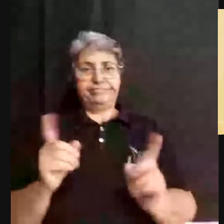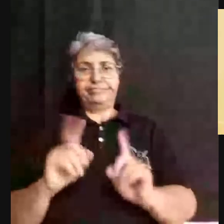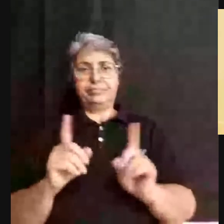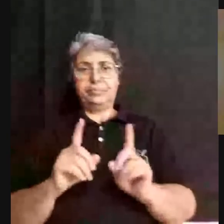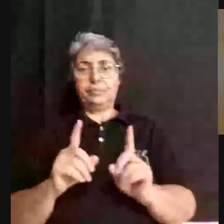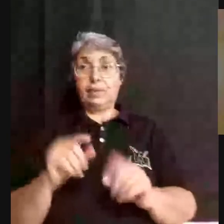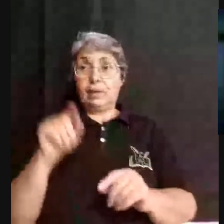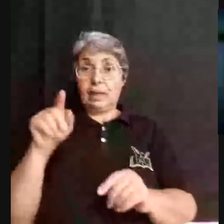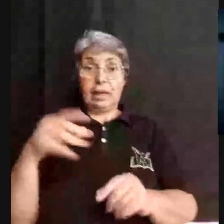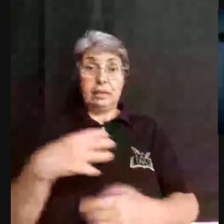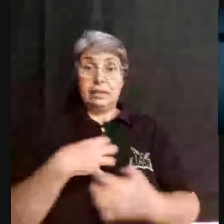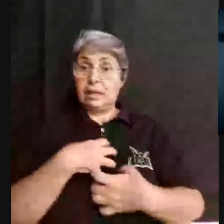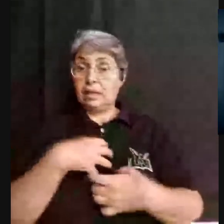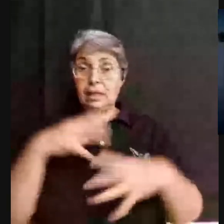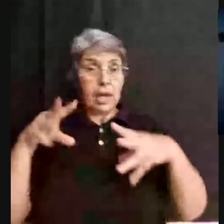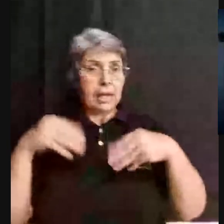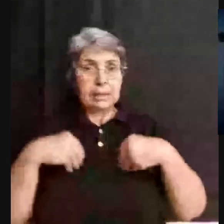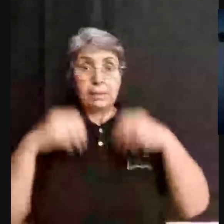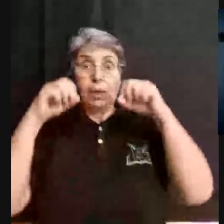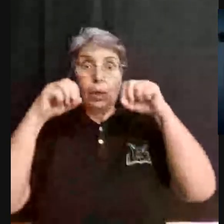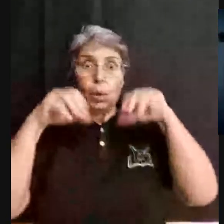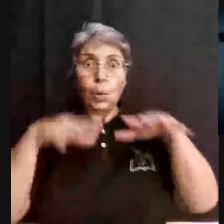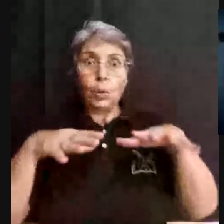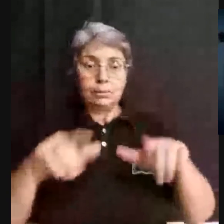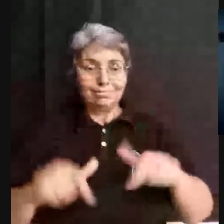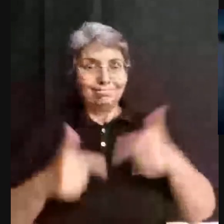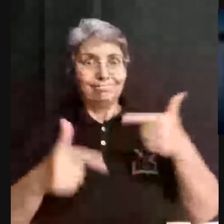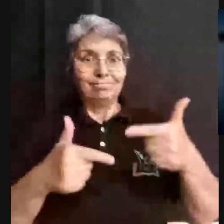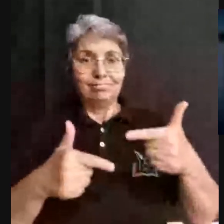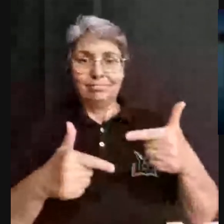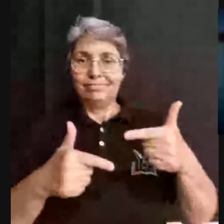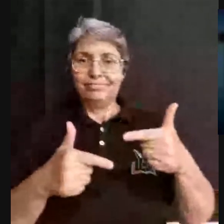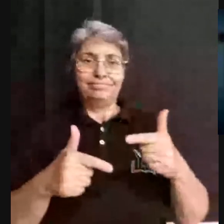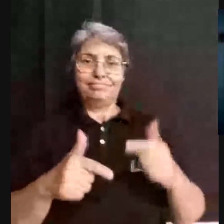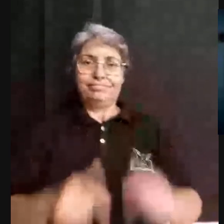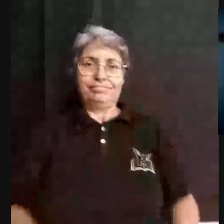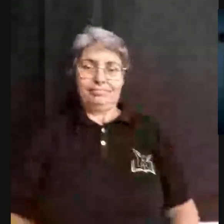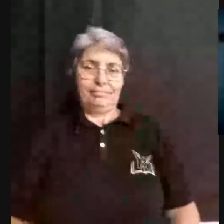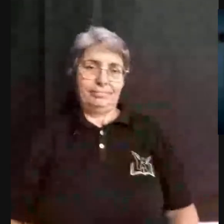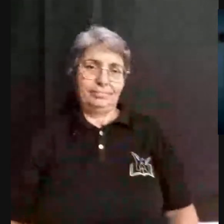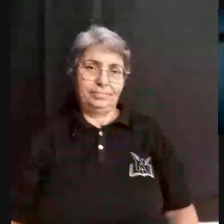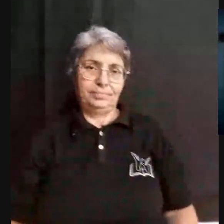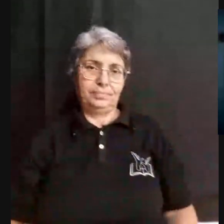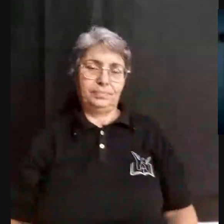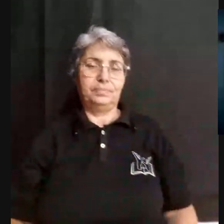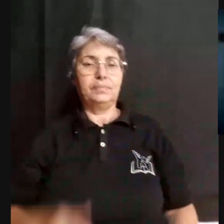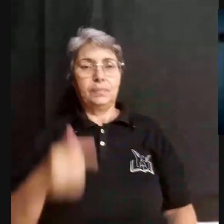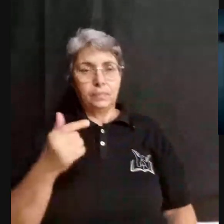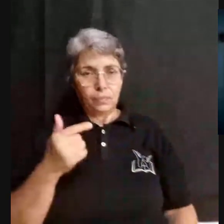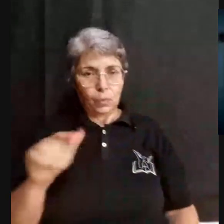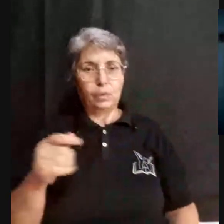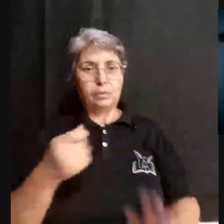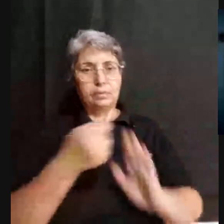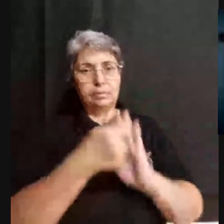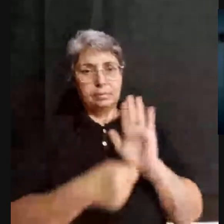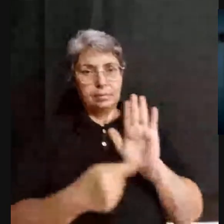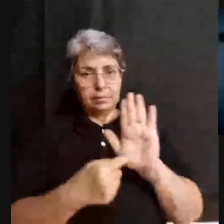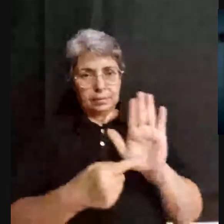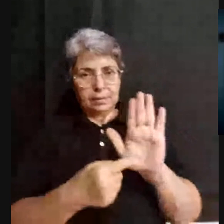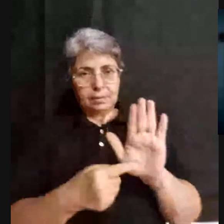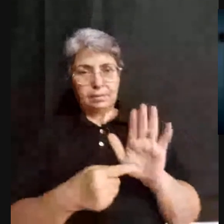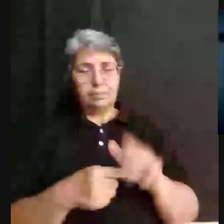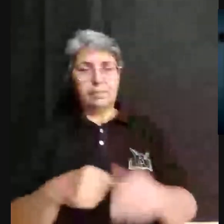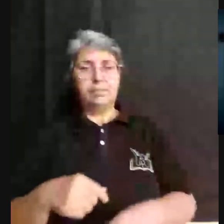ação. Mais um texto, ainda do boletim da Conferência Geral. Sinto especial interesse